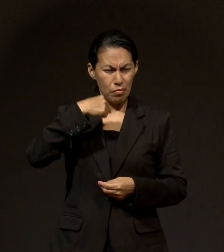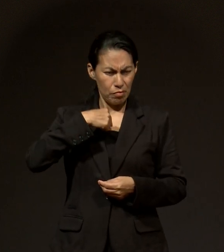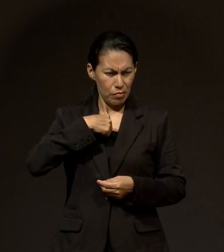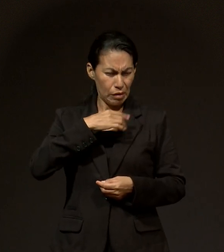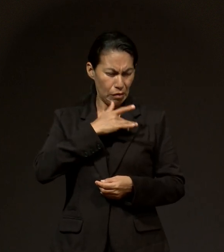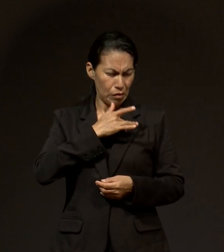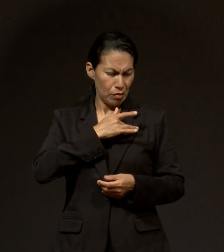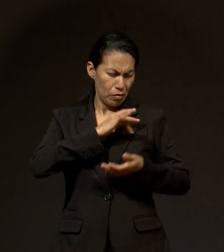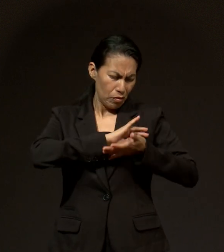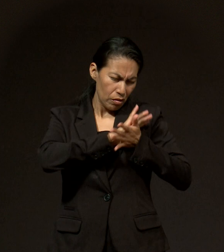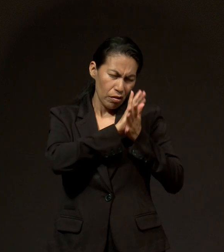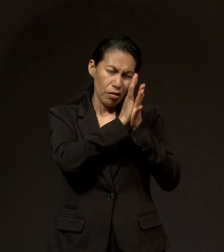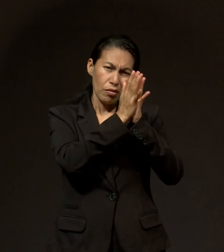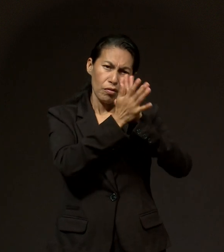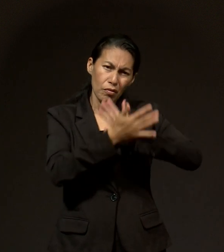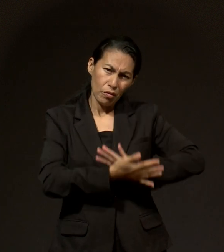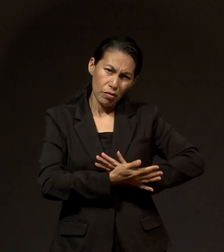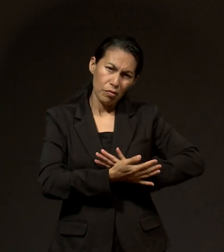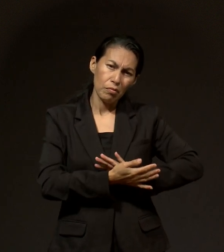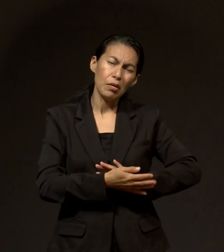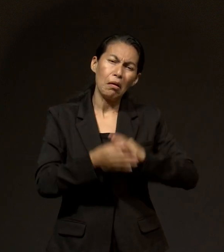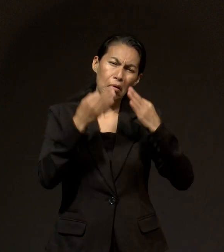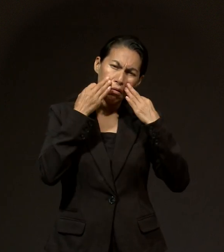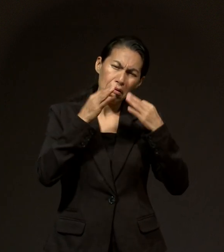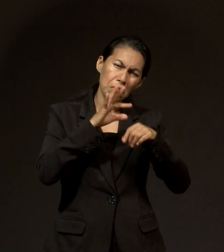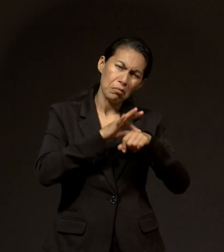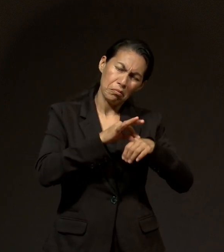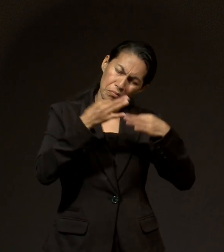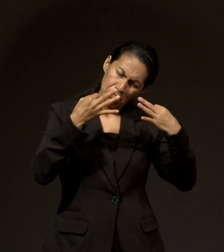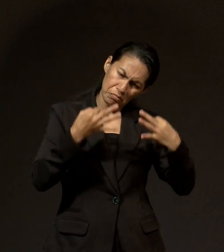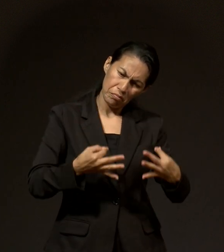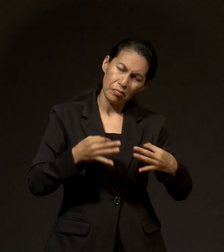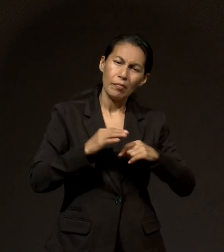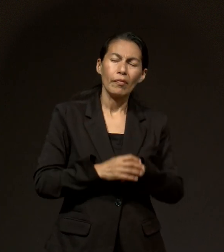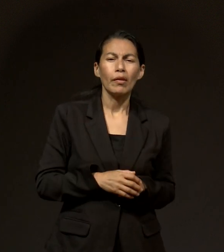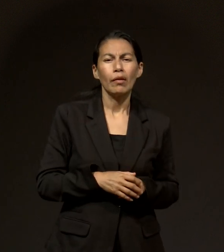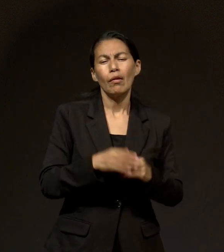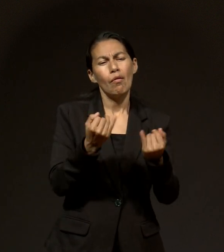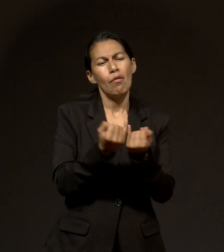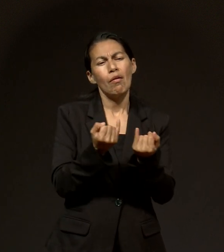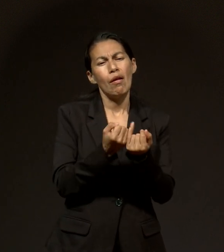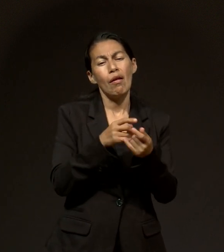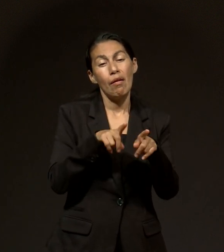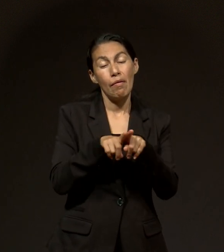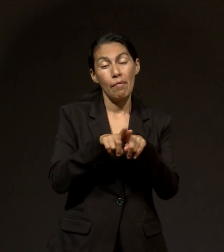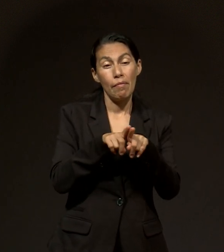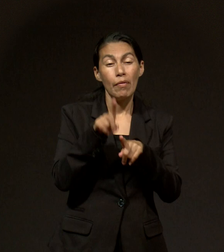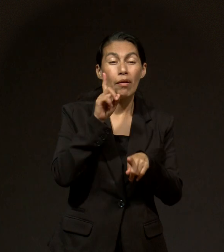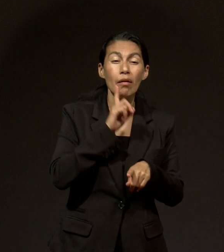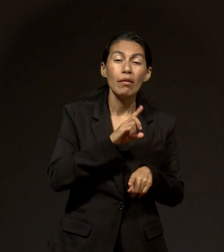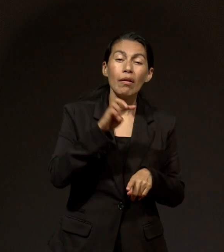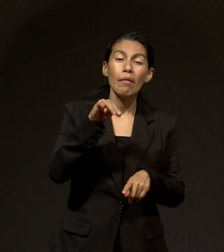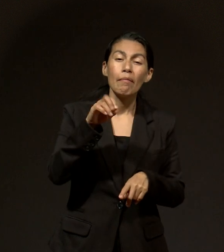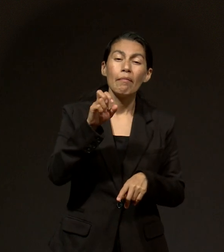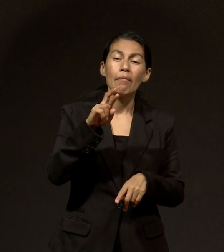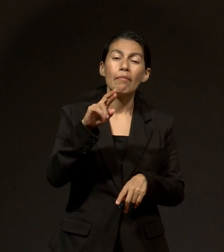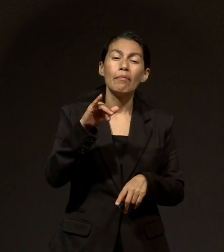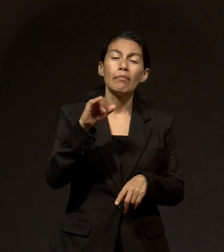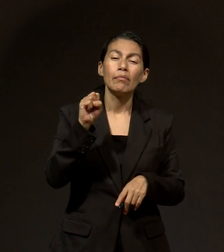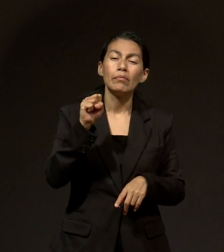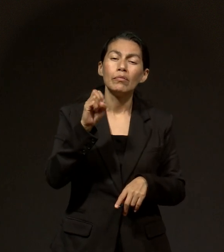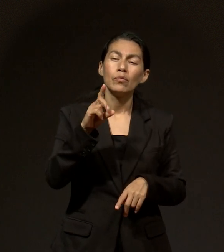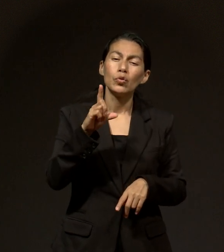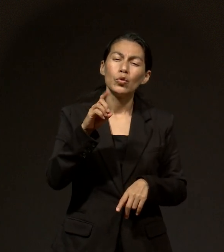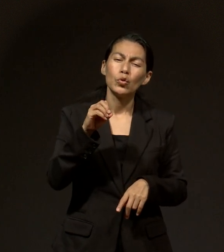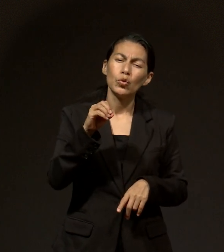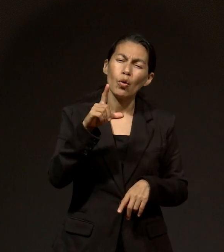haga un verdadero testificador de él Y por nuestra hermana Marisol Que está ingresando a un tratamiento de